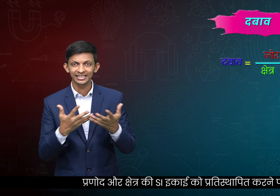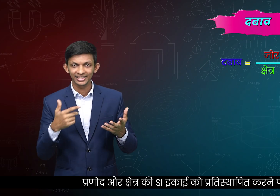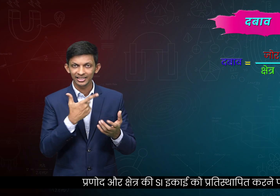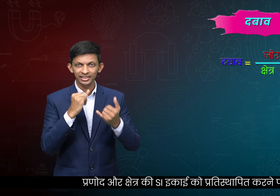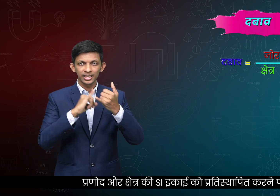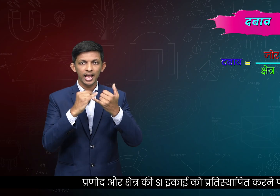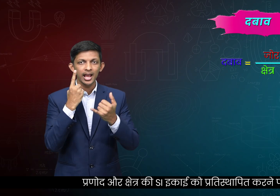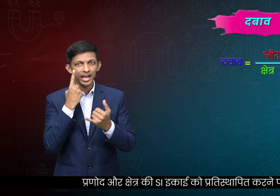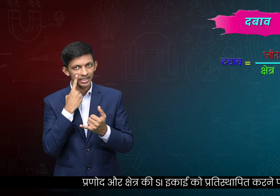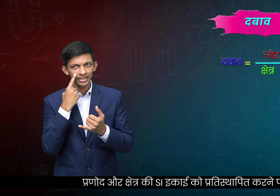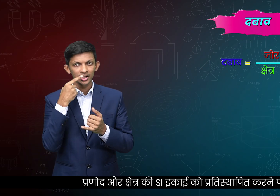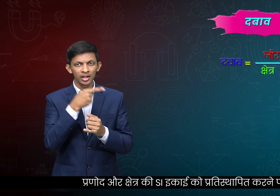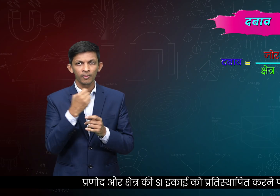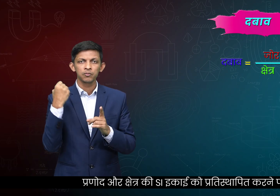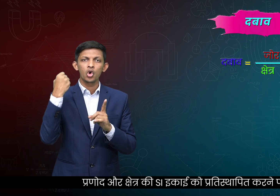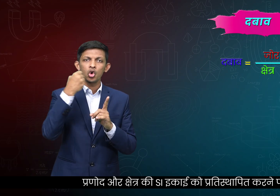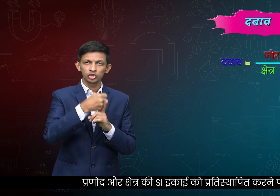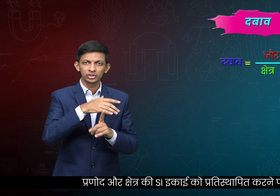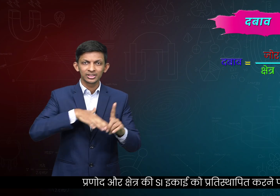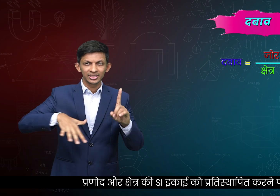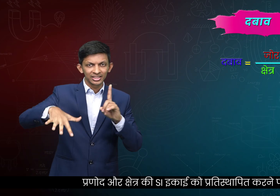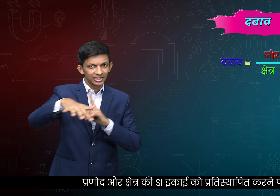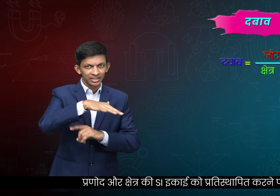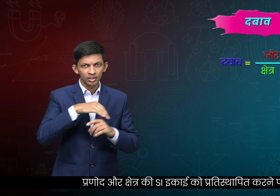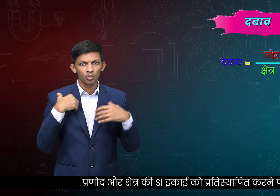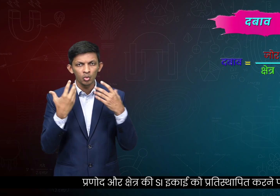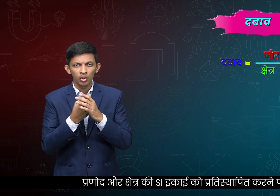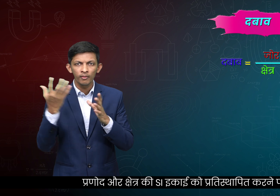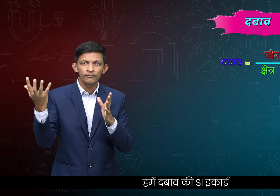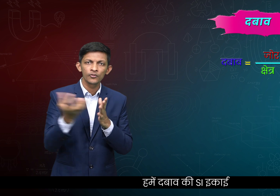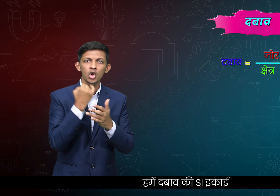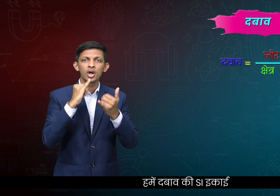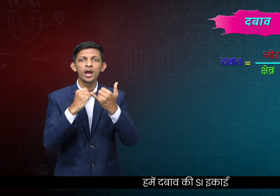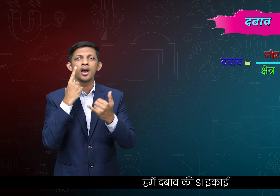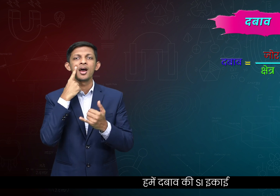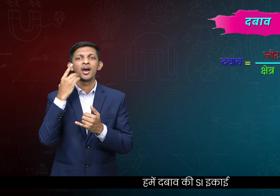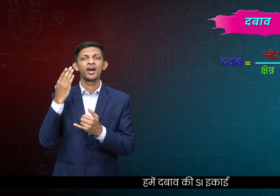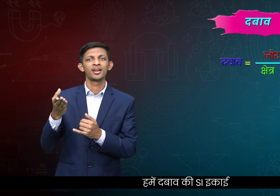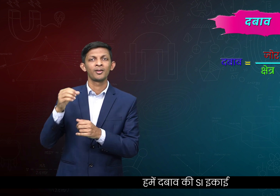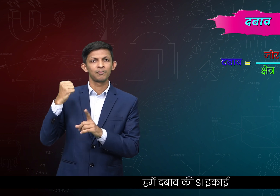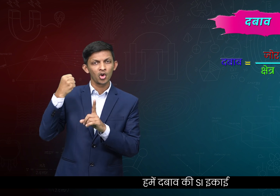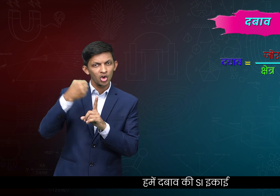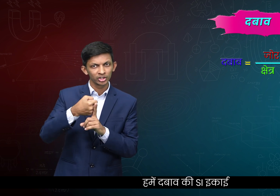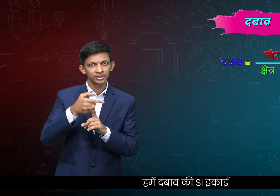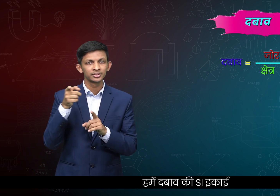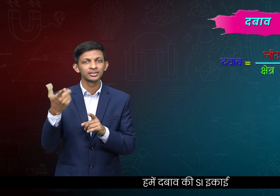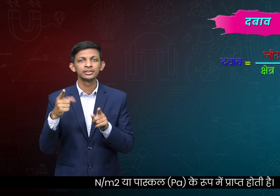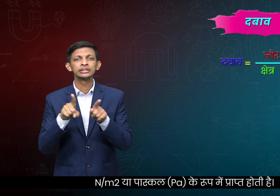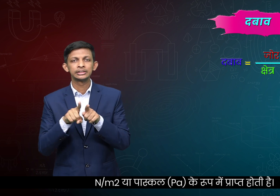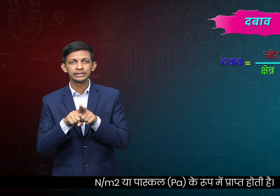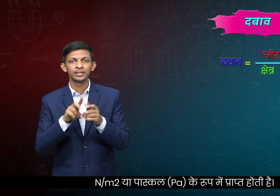प्रणोद और क्षेत्र की SI इकाई को प्रतिस्थापित करने पर हमें दबाव की SI